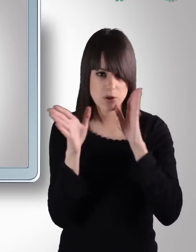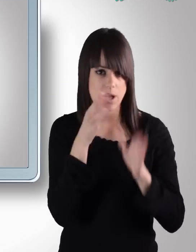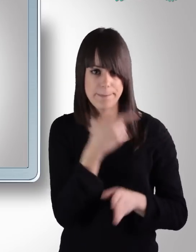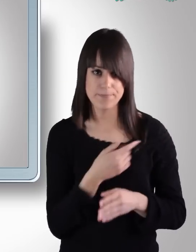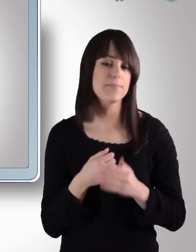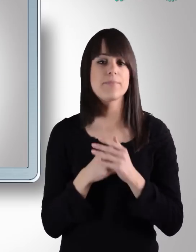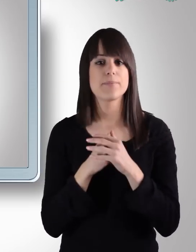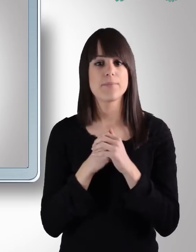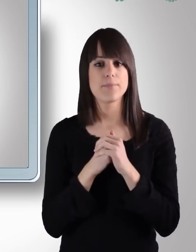pronašli.